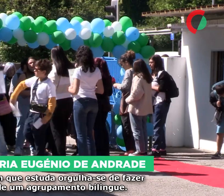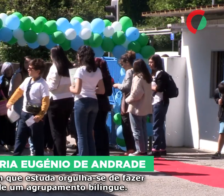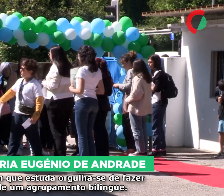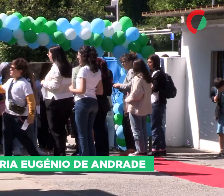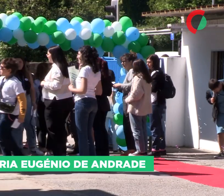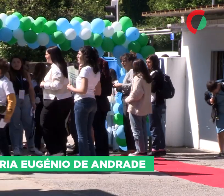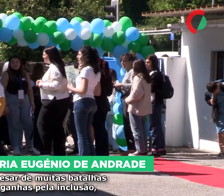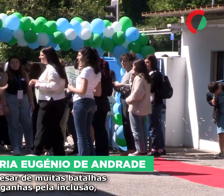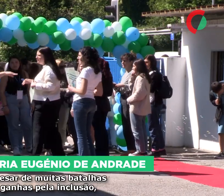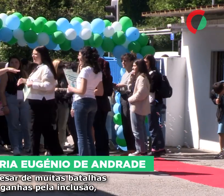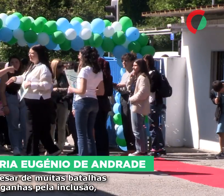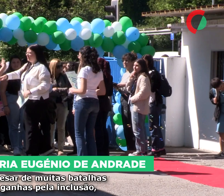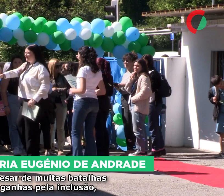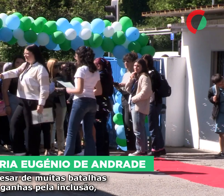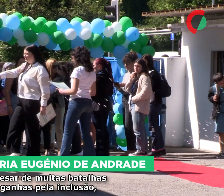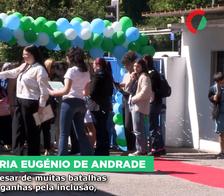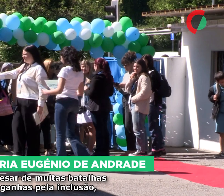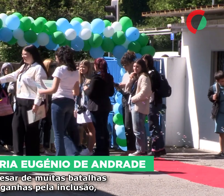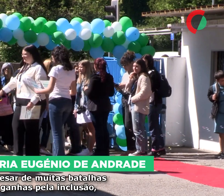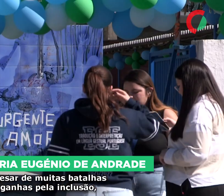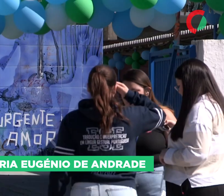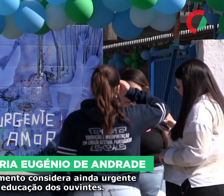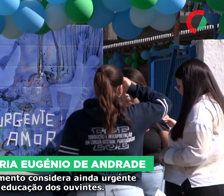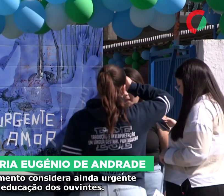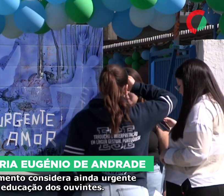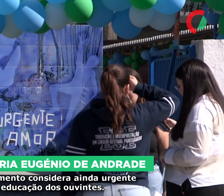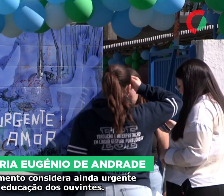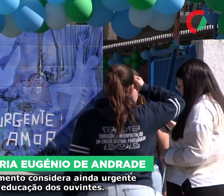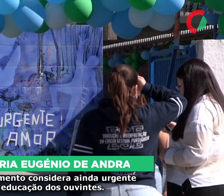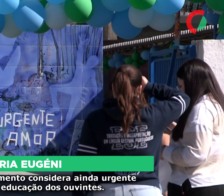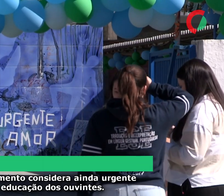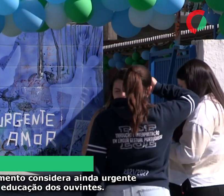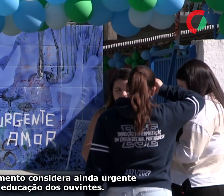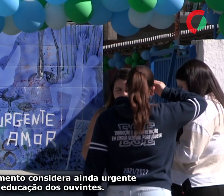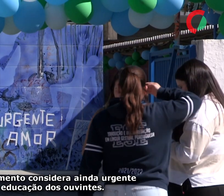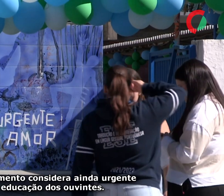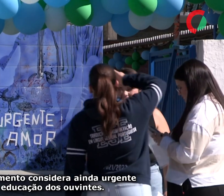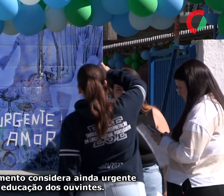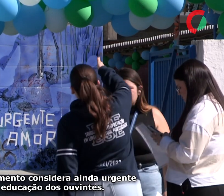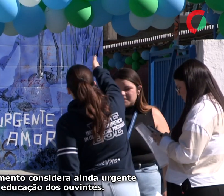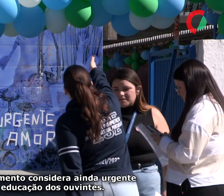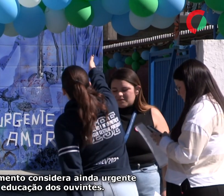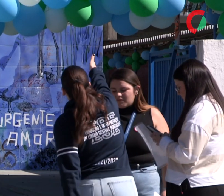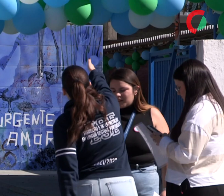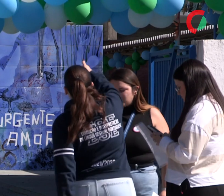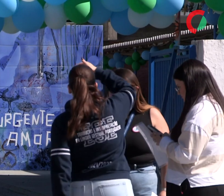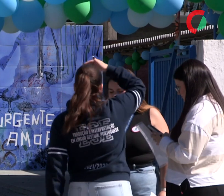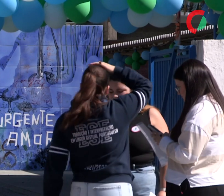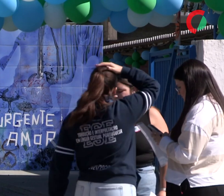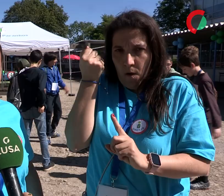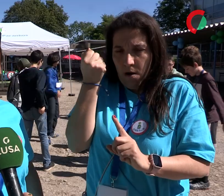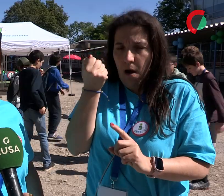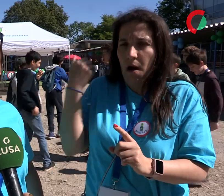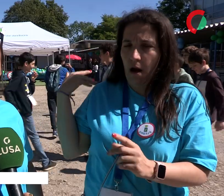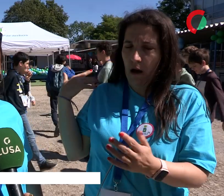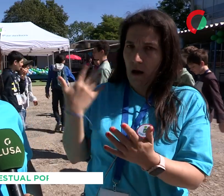agrupamento bilingue. Apesar de muitas batalhas ganhas pela inclusão, o agrupamento considera ainda urgente a educação dos ouvintes. Todos